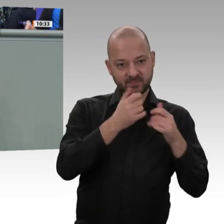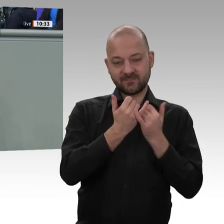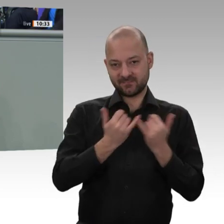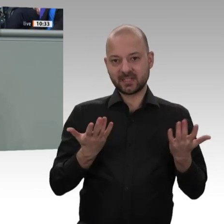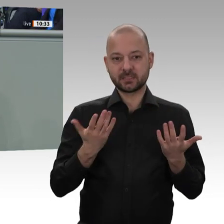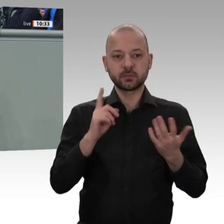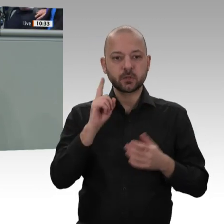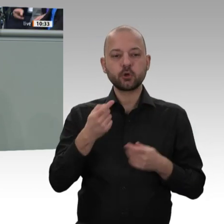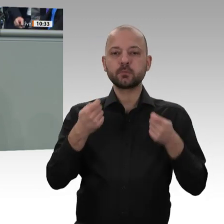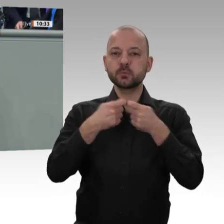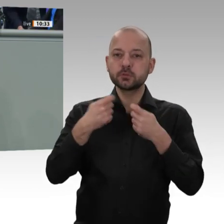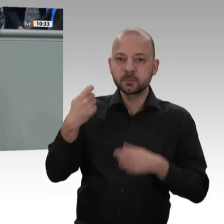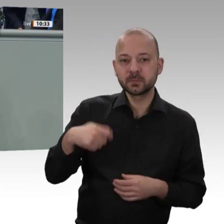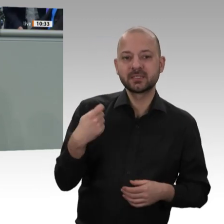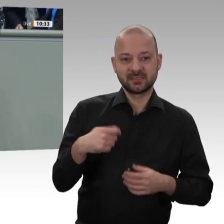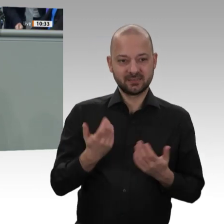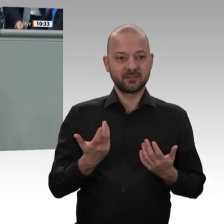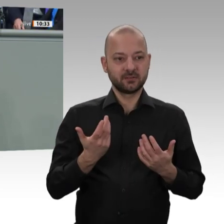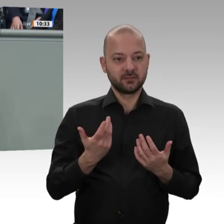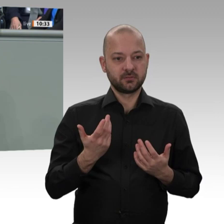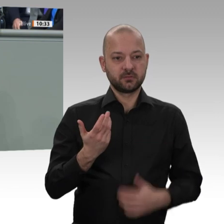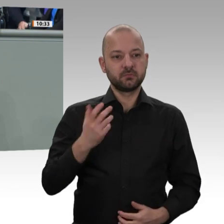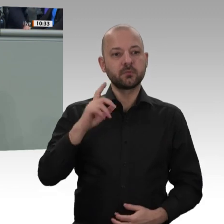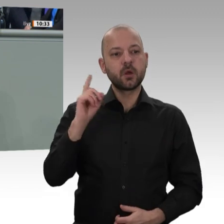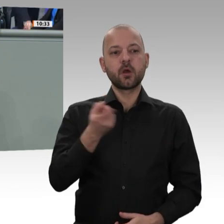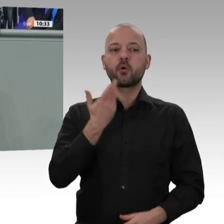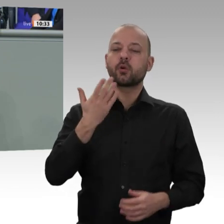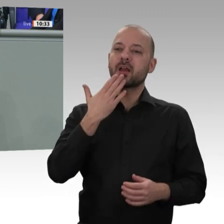Kaum vorstellbar, was er geleistet hat in den letzten Tagen und Wochen.